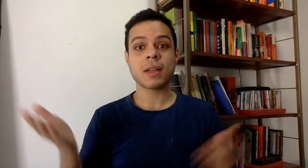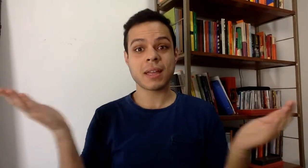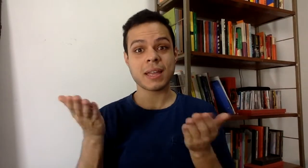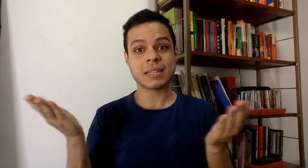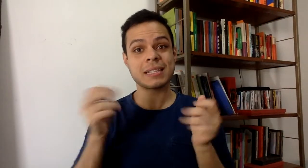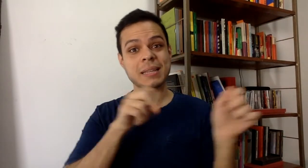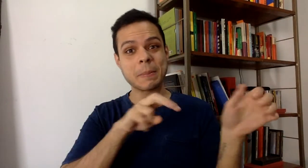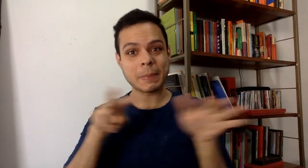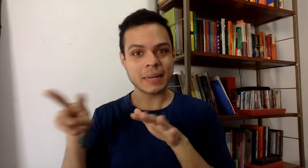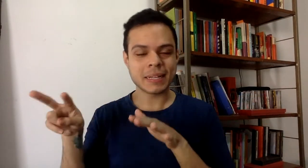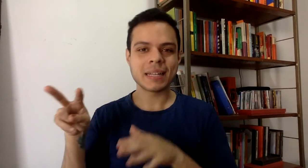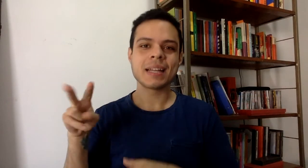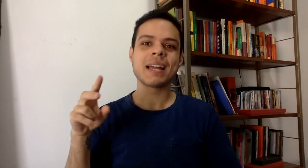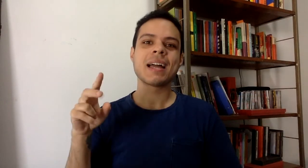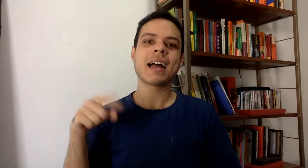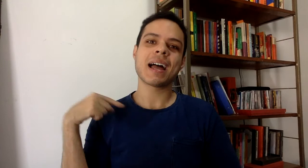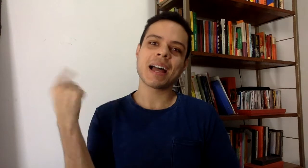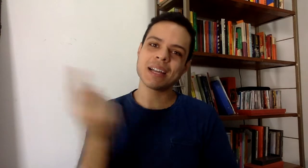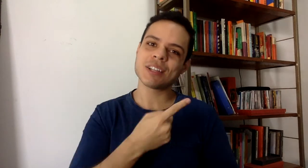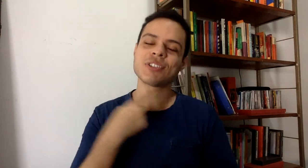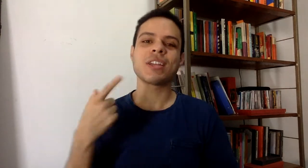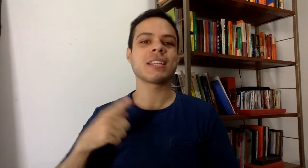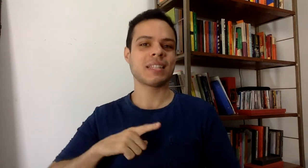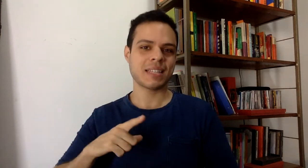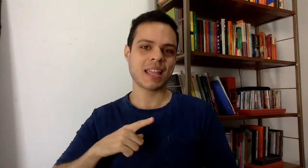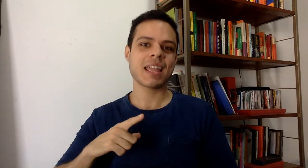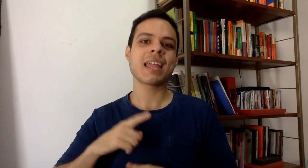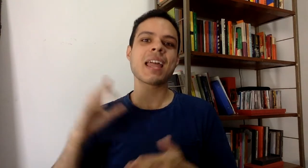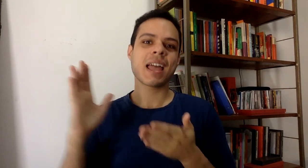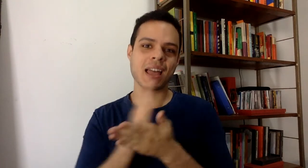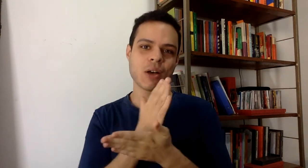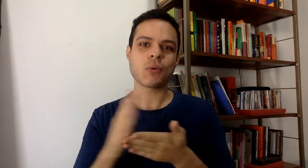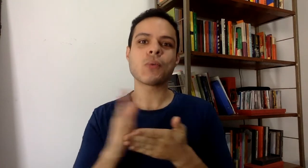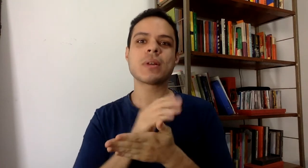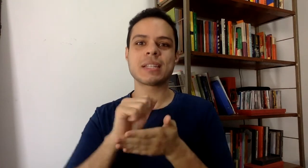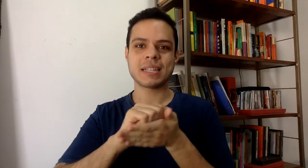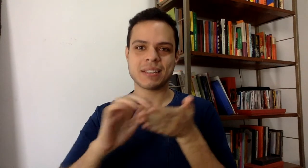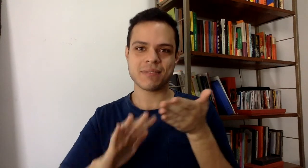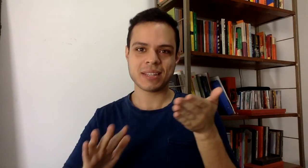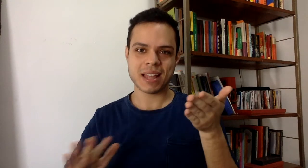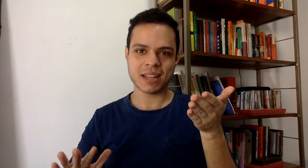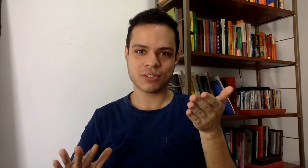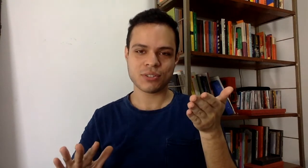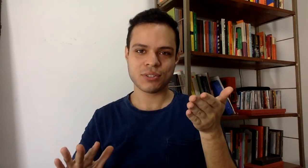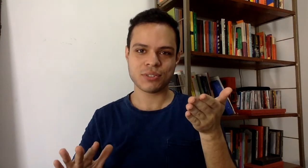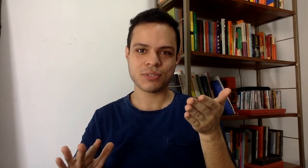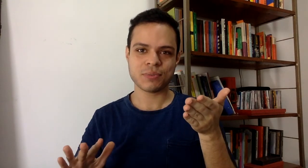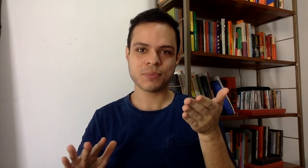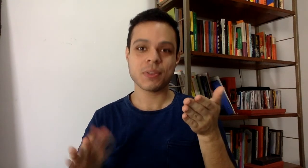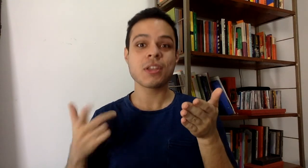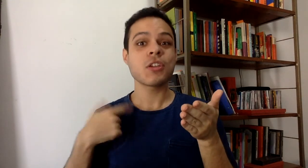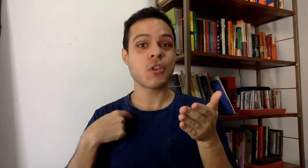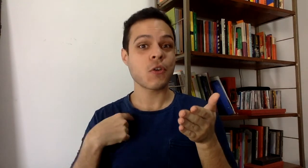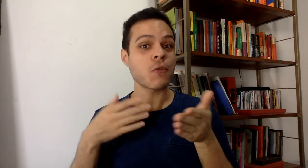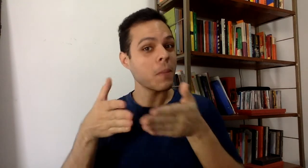Nesta semana, nós teremos algumas atividades que eu vou pedir para